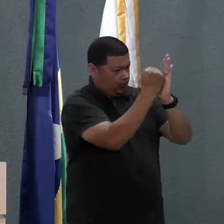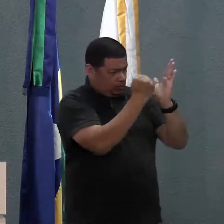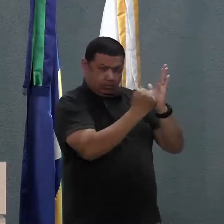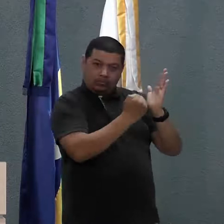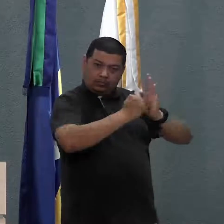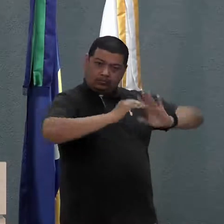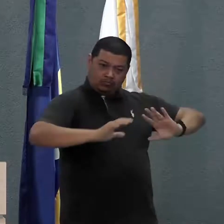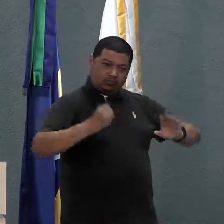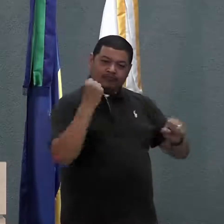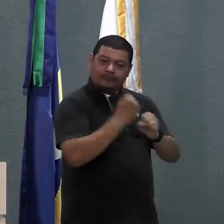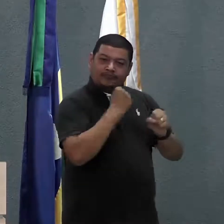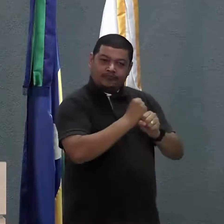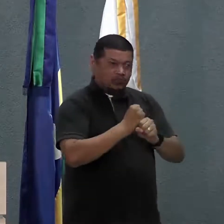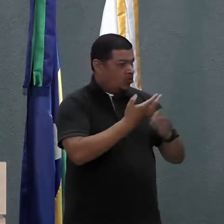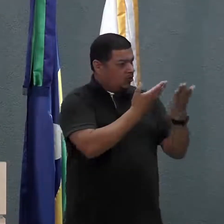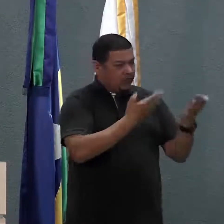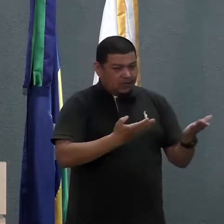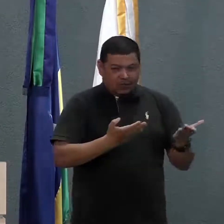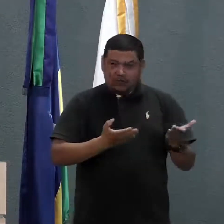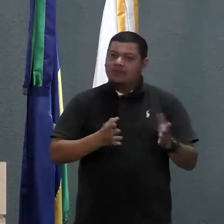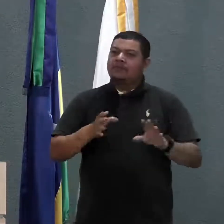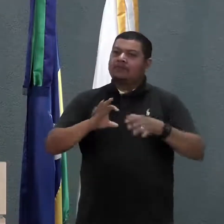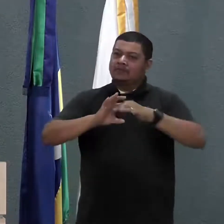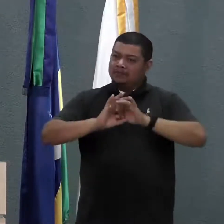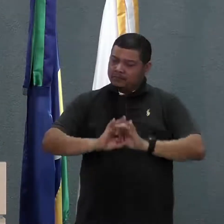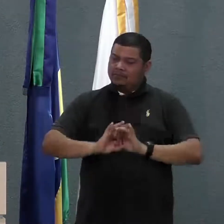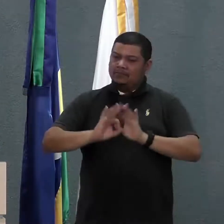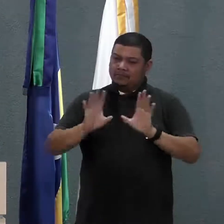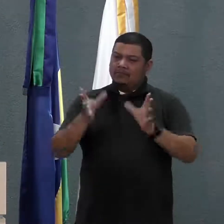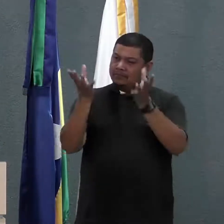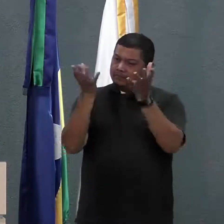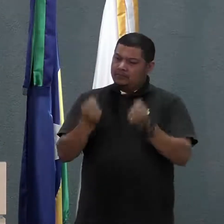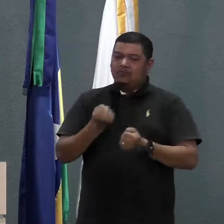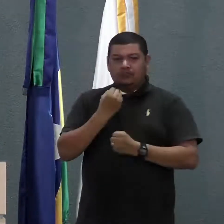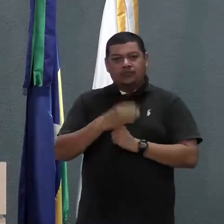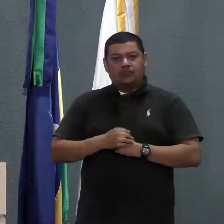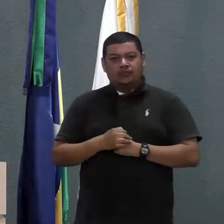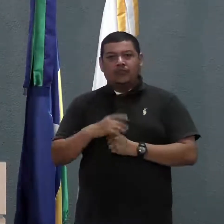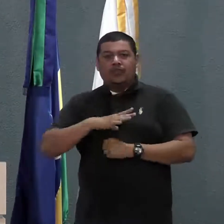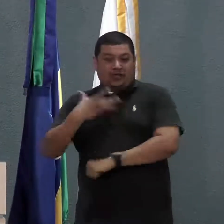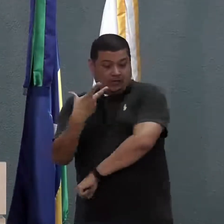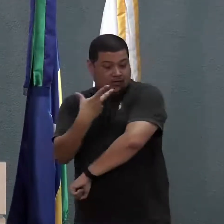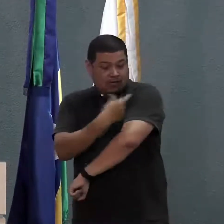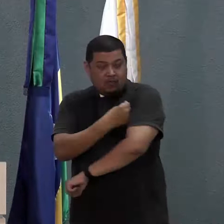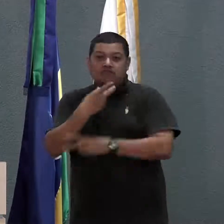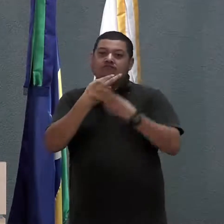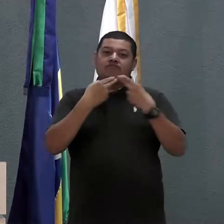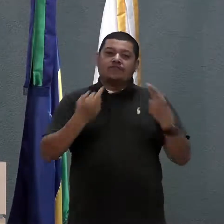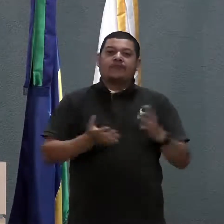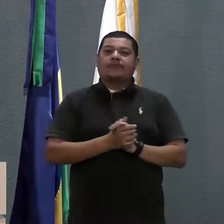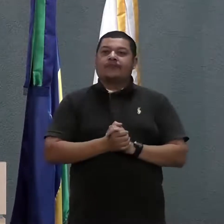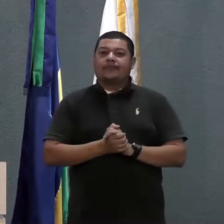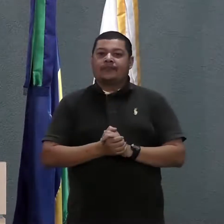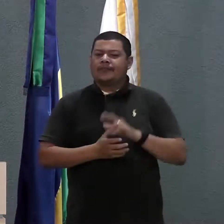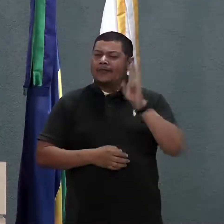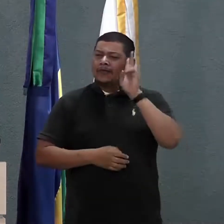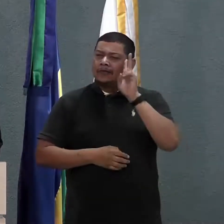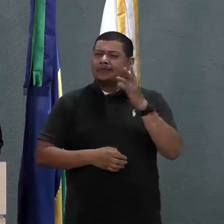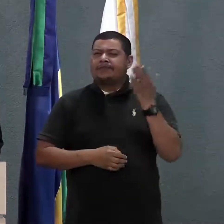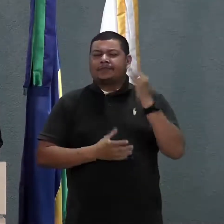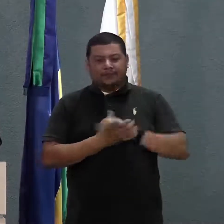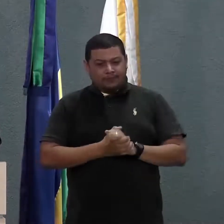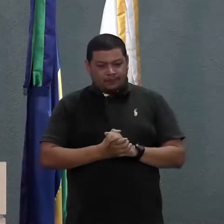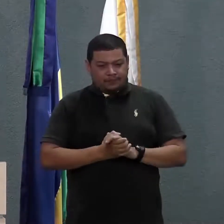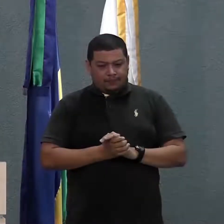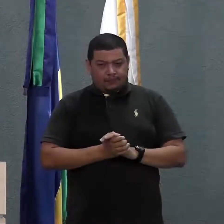casa foi sensível também com o pleito da advocacia em relação à vacinação. Lembrávamos que quando... na medida